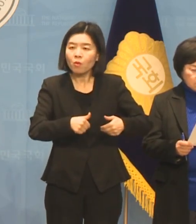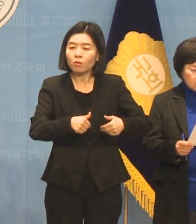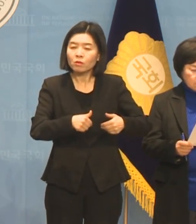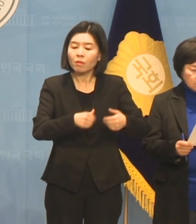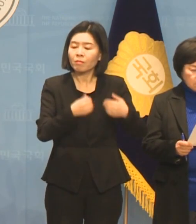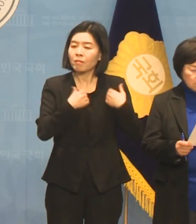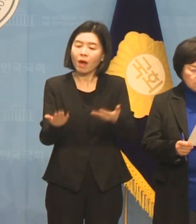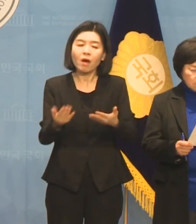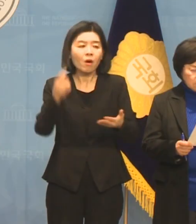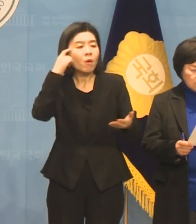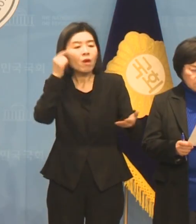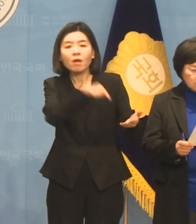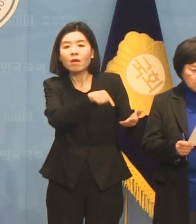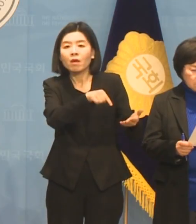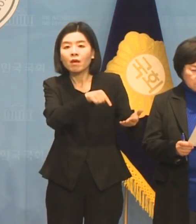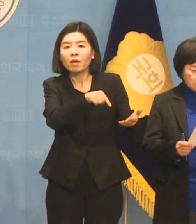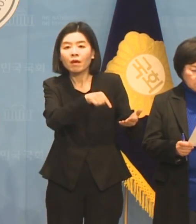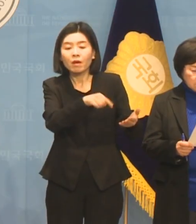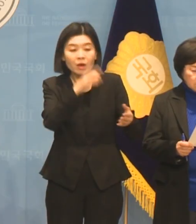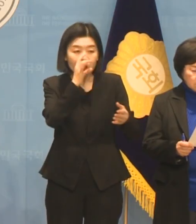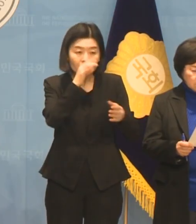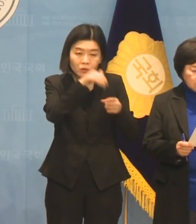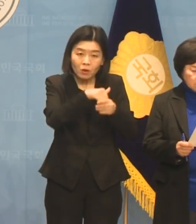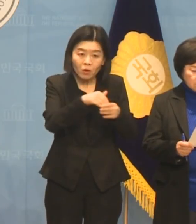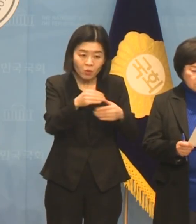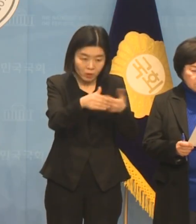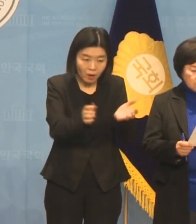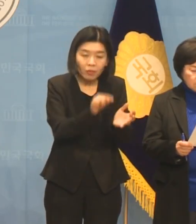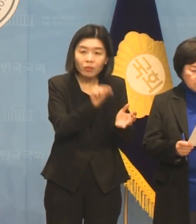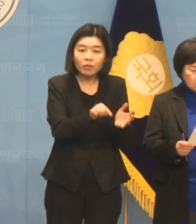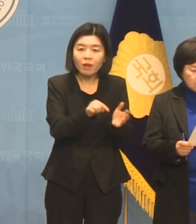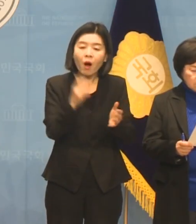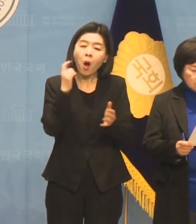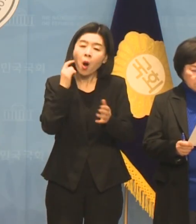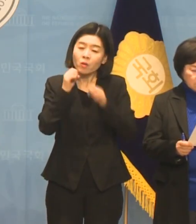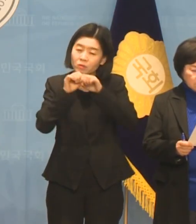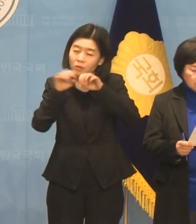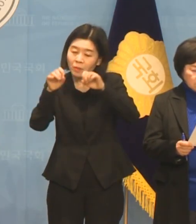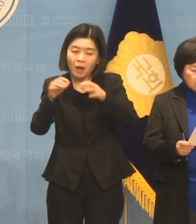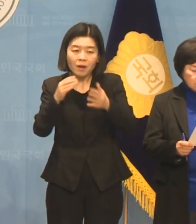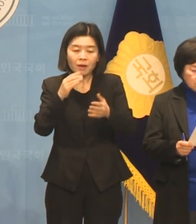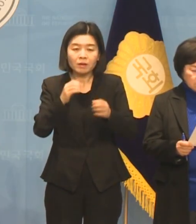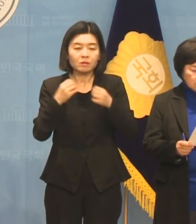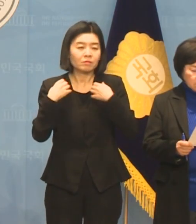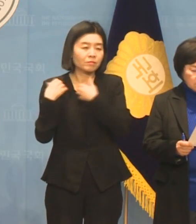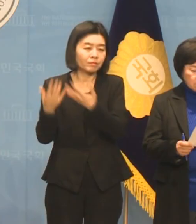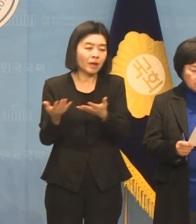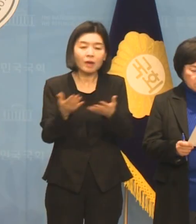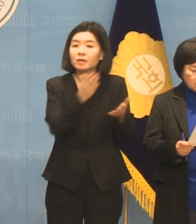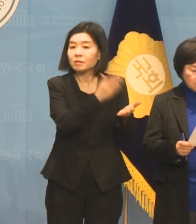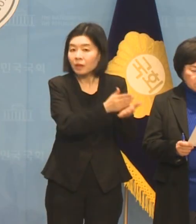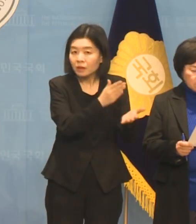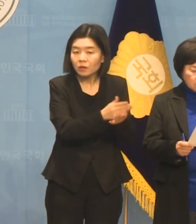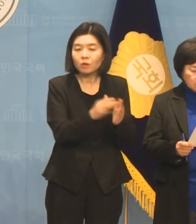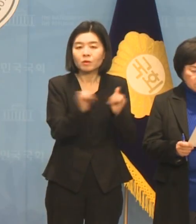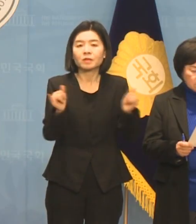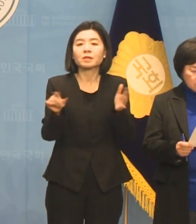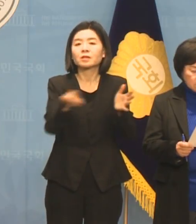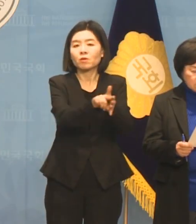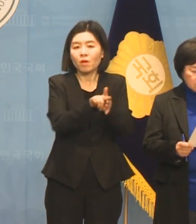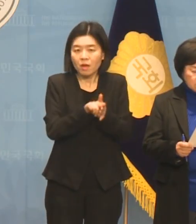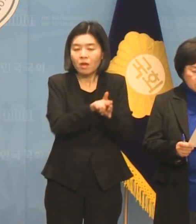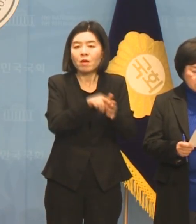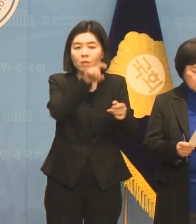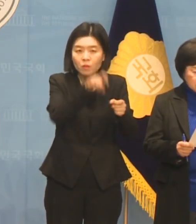국민소통위원회는 중앙선관위가 더 이상 허위사실과 선동적 표현을 방치하지 말고 국민의 신뢰를 회복하기